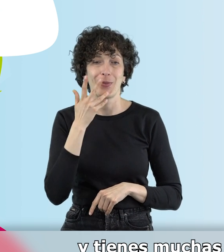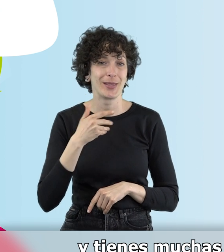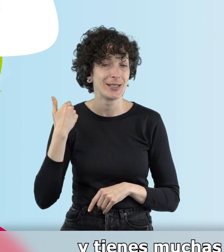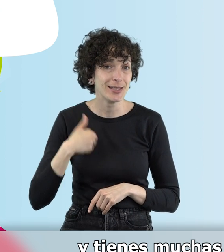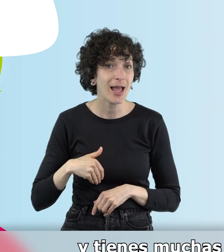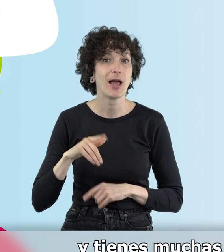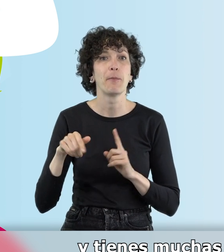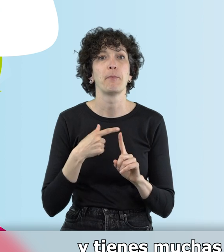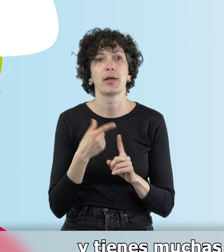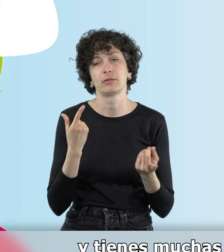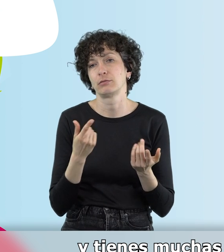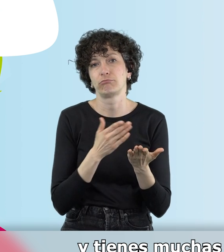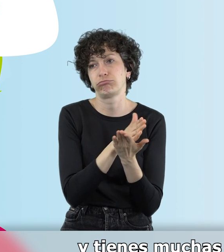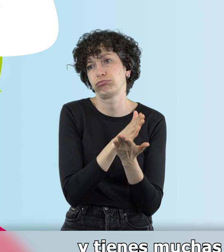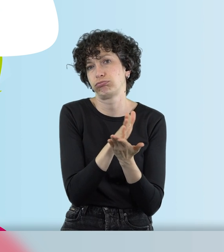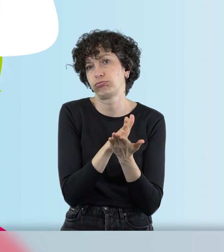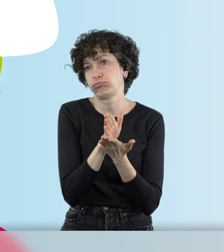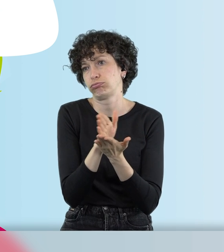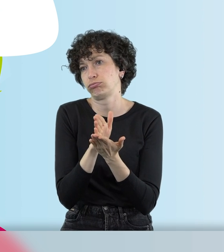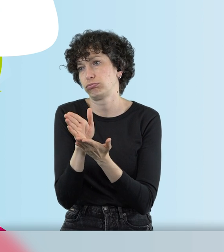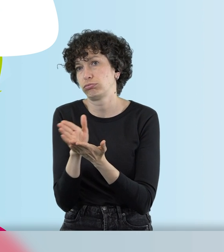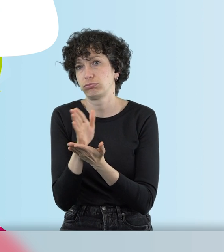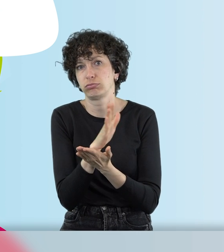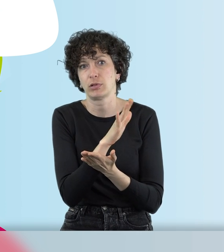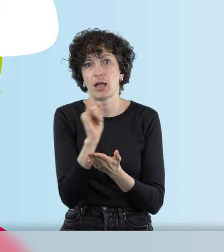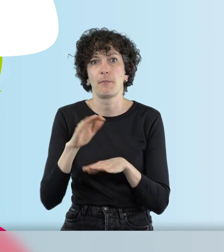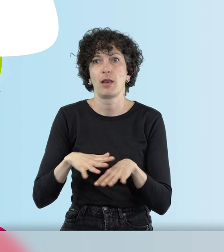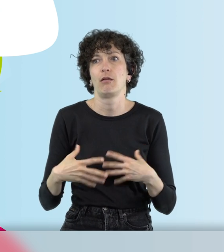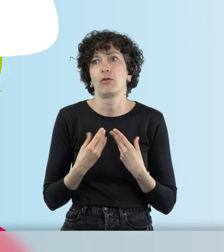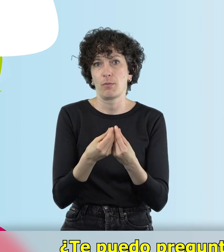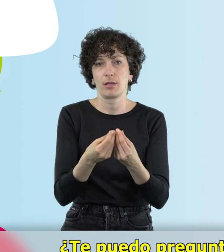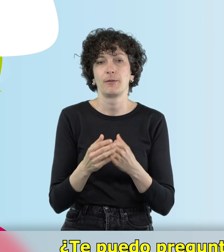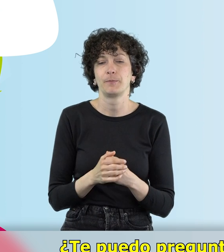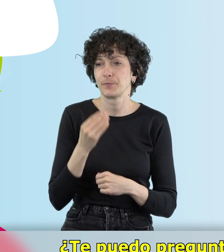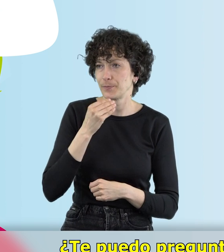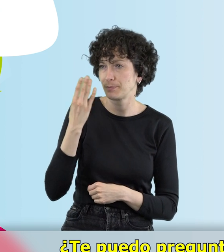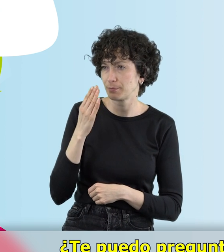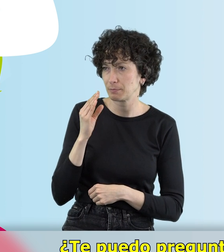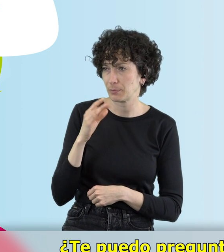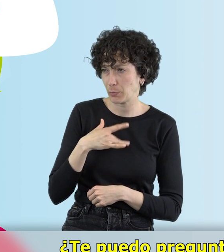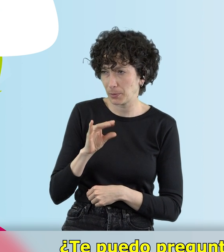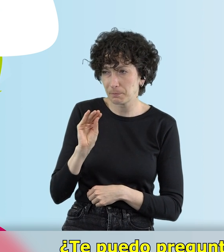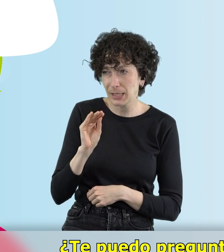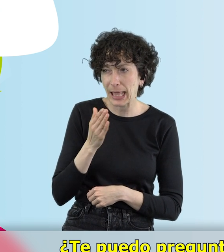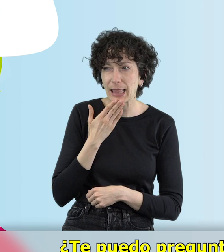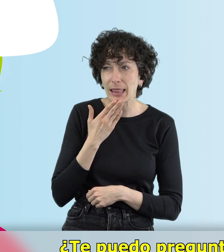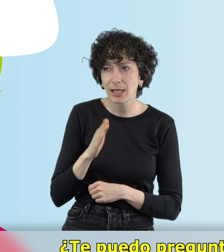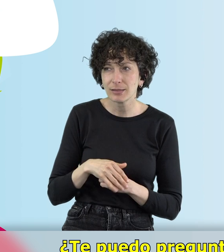pues tienes muchas opciones de tener compañía. Estupendo. ¿Te puedo preguntar la